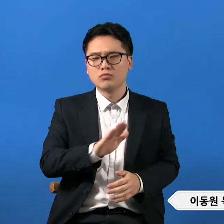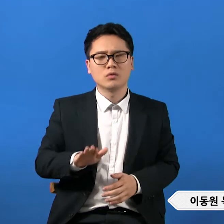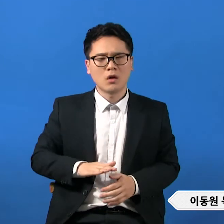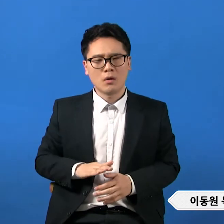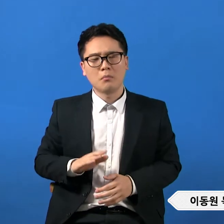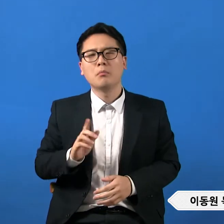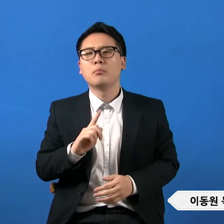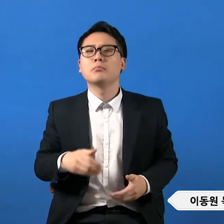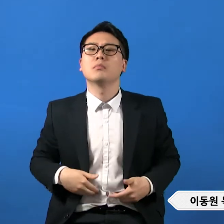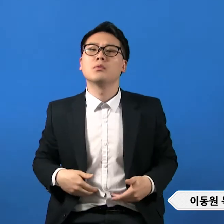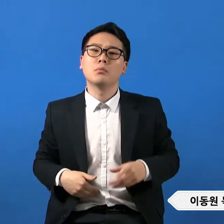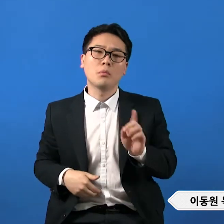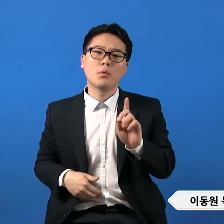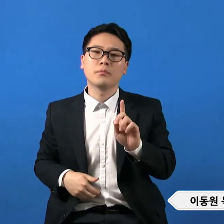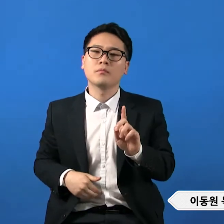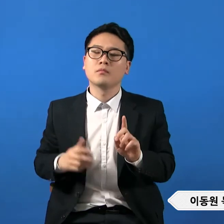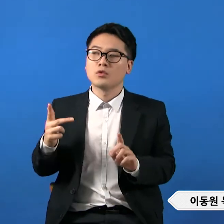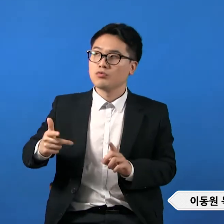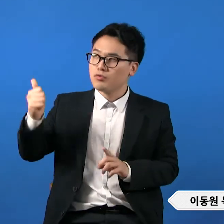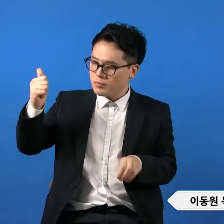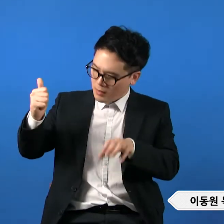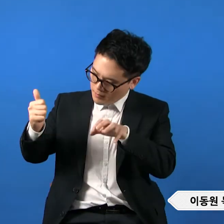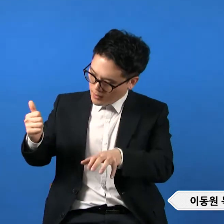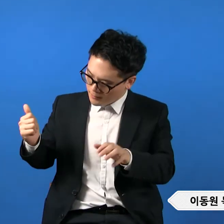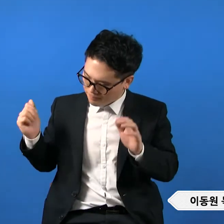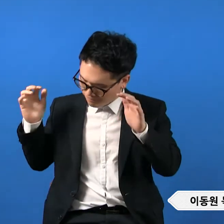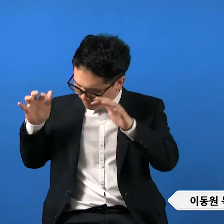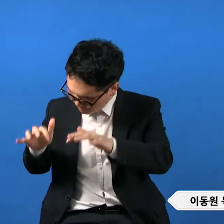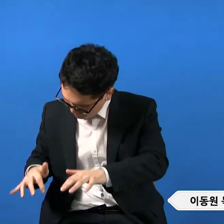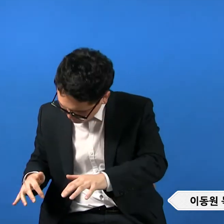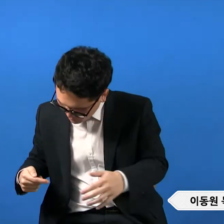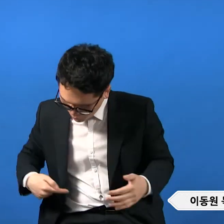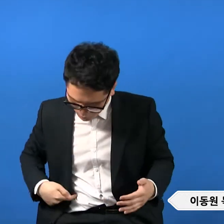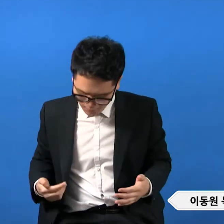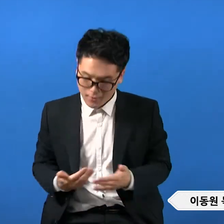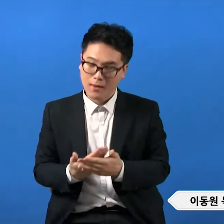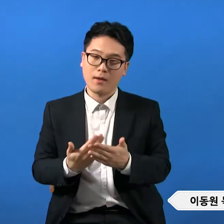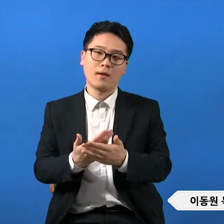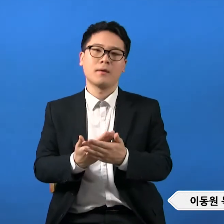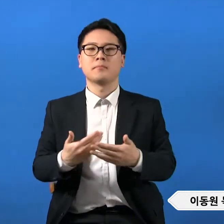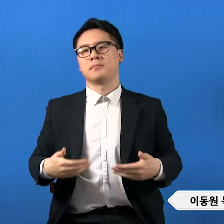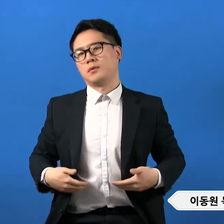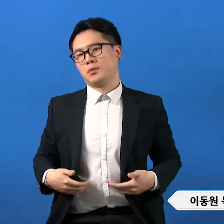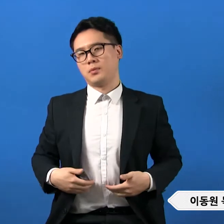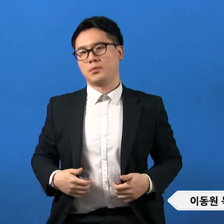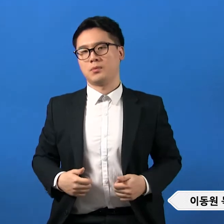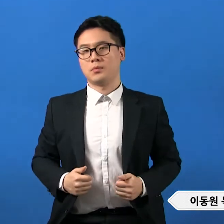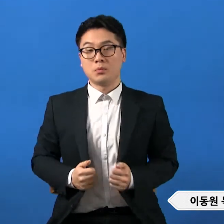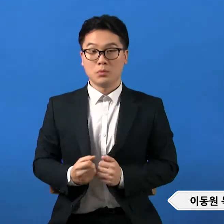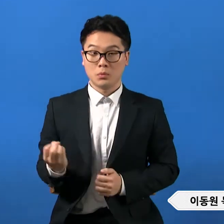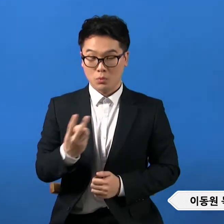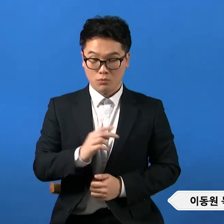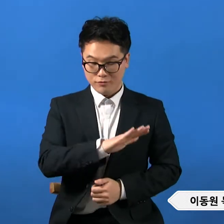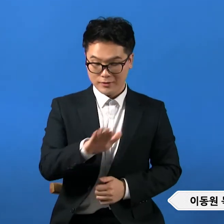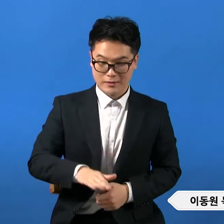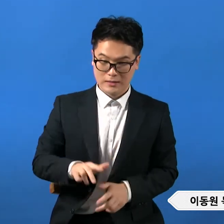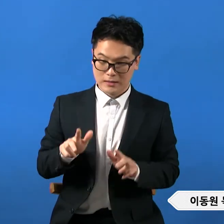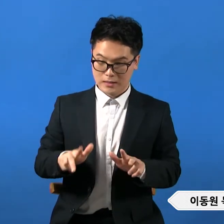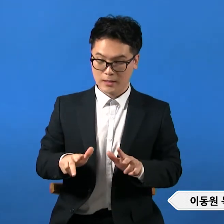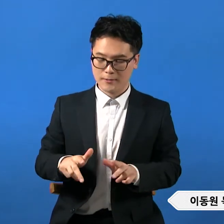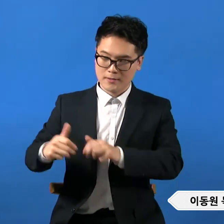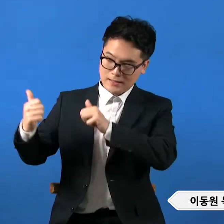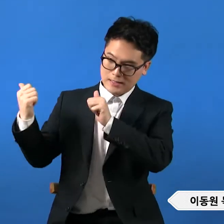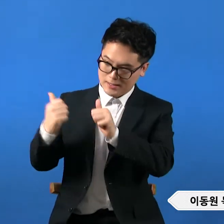없을까? 주님 앞에 엎드려 회개의 기도를 드린다는 것, 그것이 무엇보다 중요합니다. 그리고 우리는 이제 그